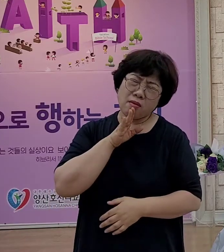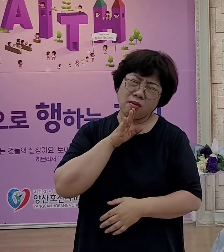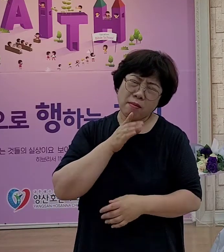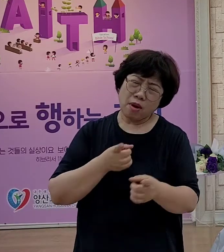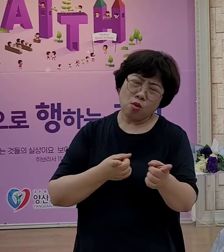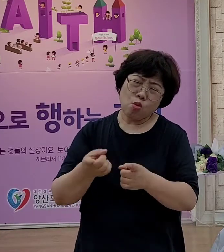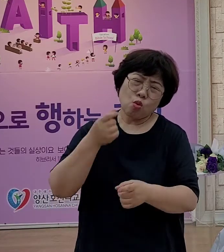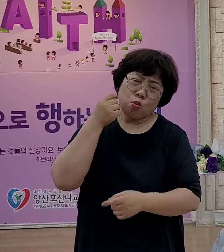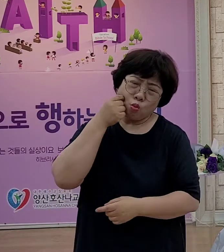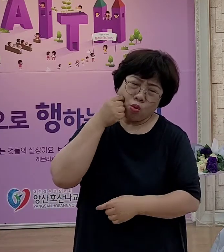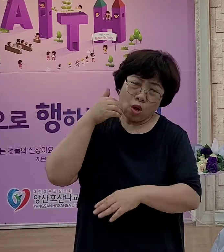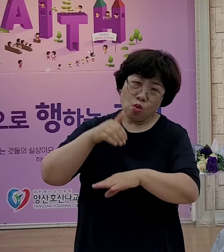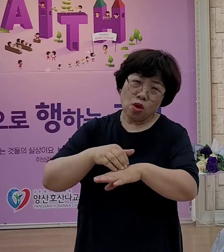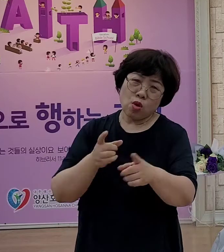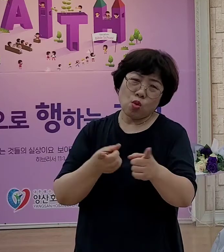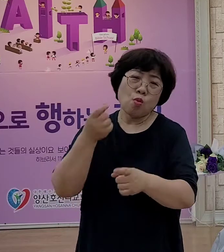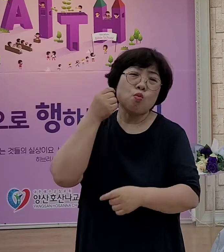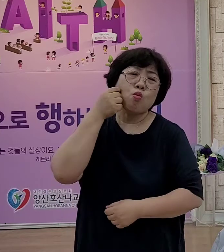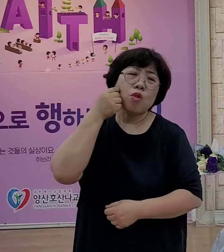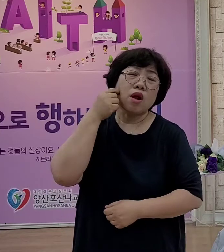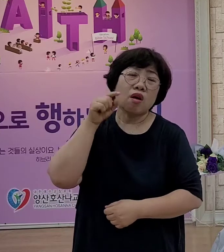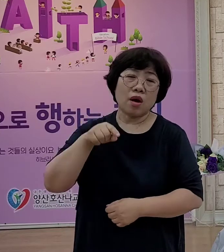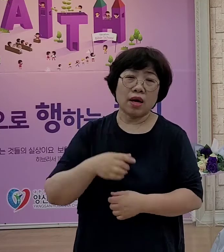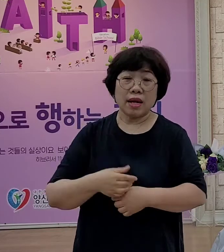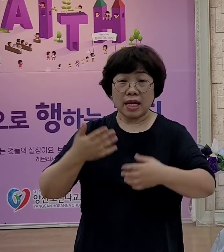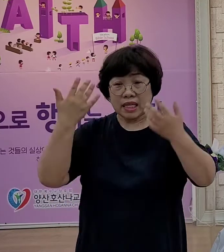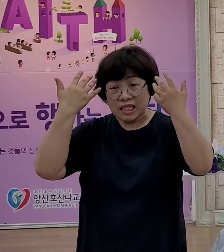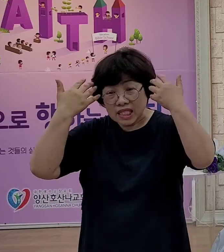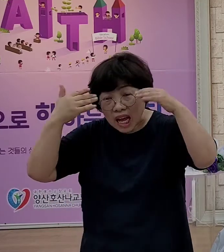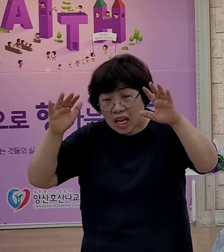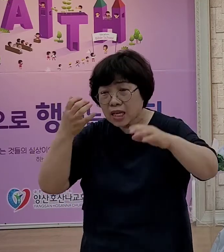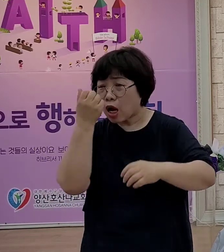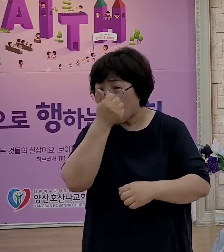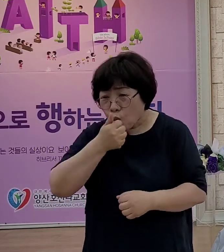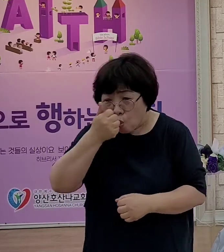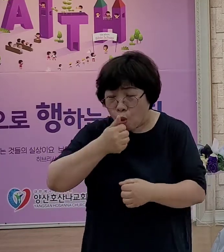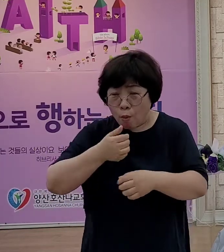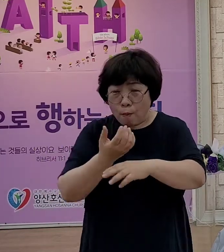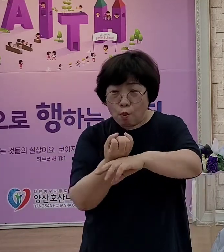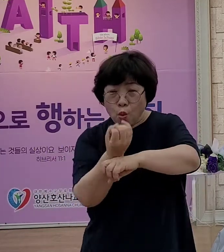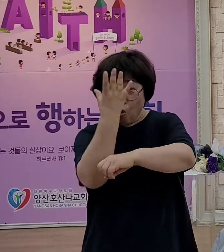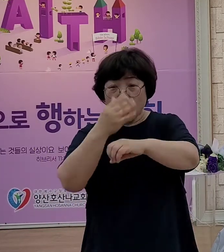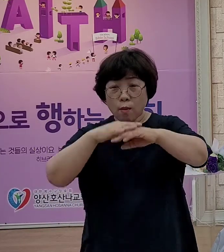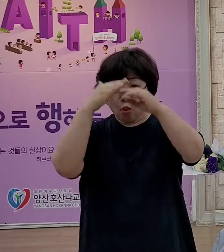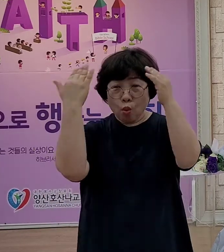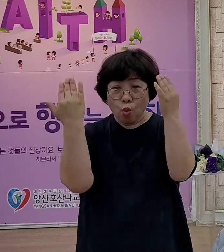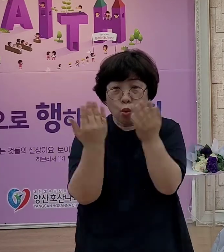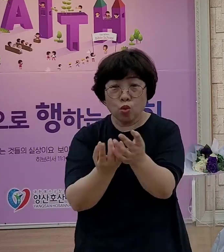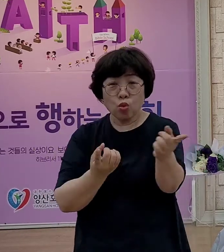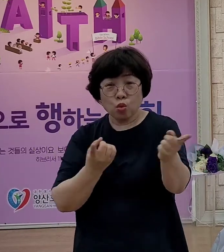것이 있다고 해요. 이렇게 사자도 곰도 뭐 돌고래도 다 되는데